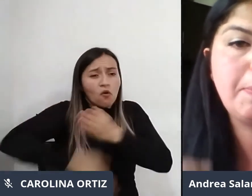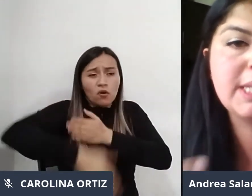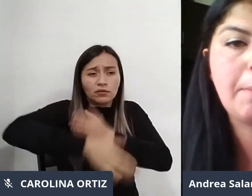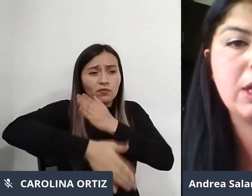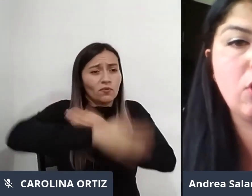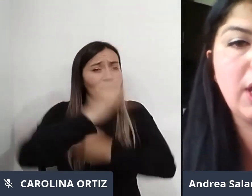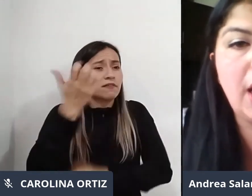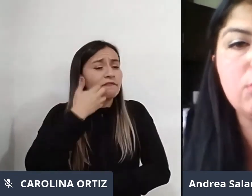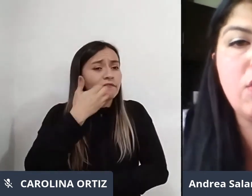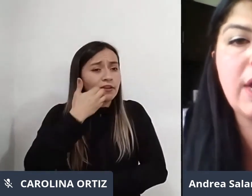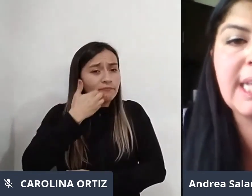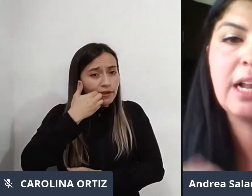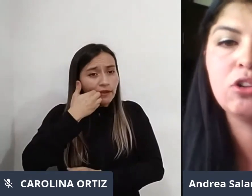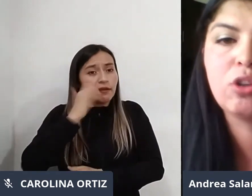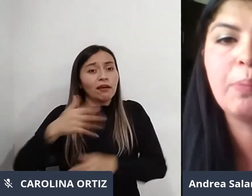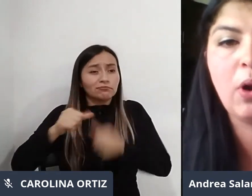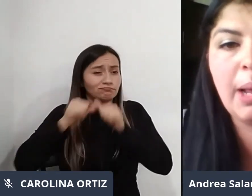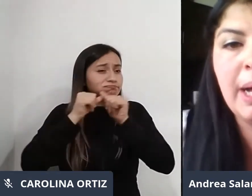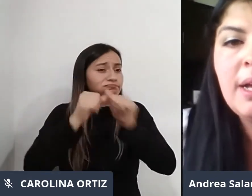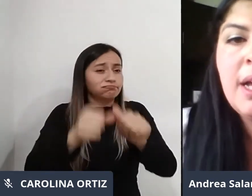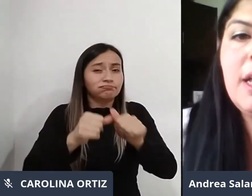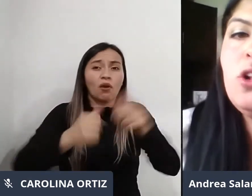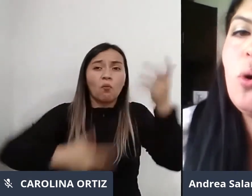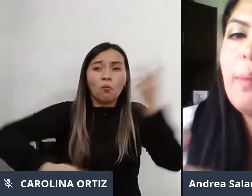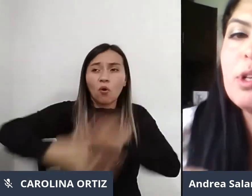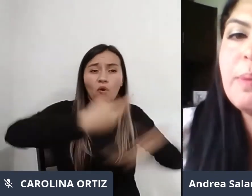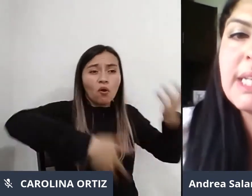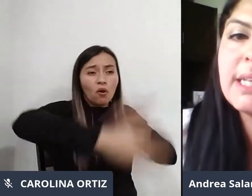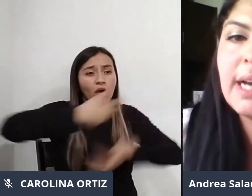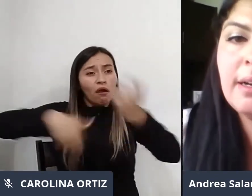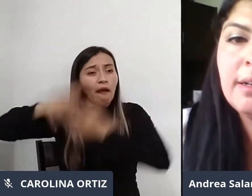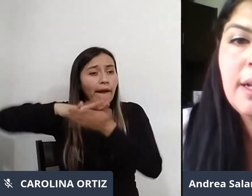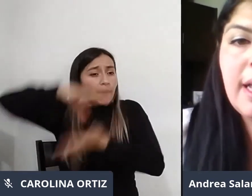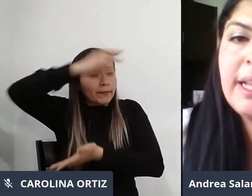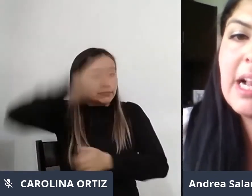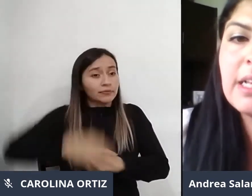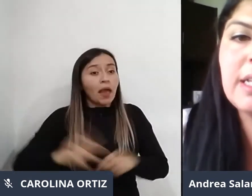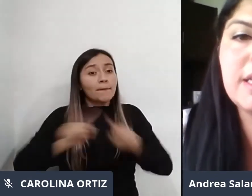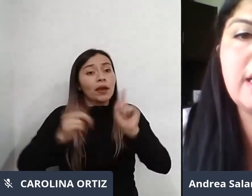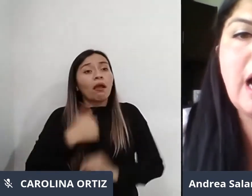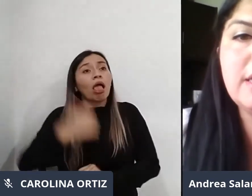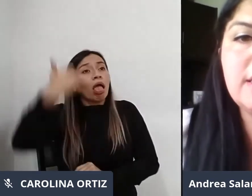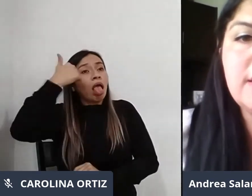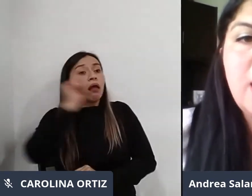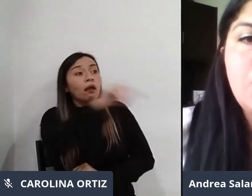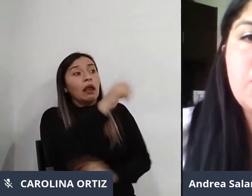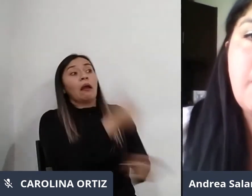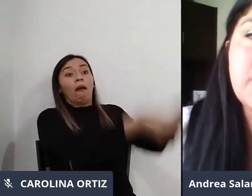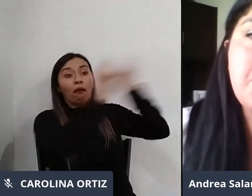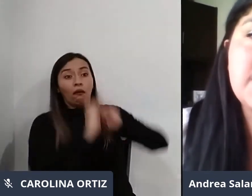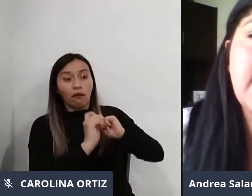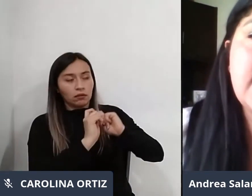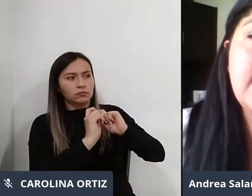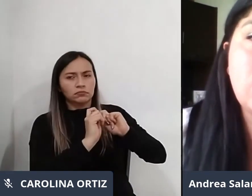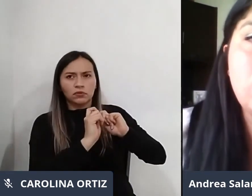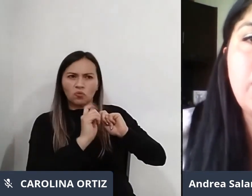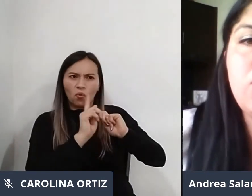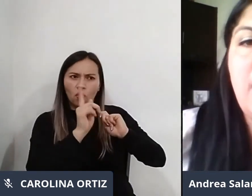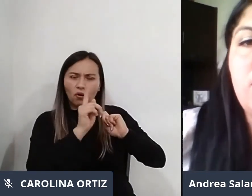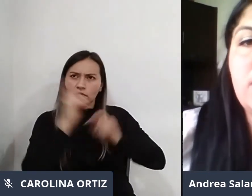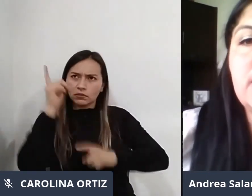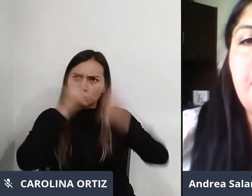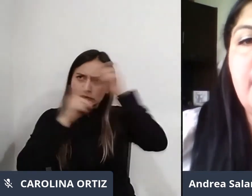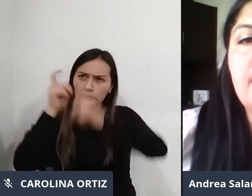solo en ese pensamiento ingenuo de que es el otro el problema y no vamos más allá en ese análisis, pues vamos a empezar a generar